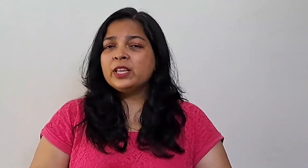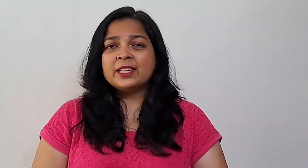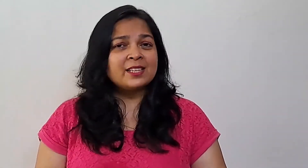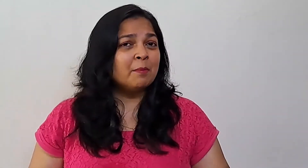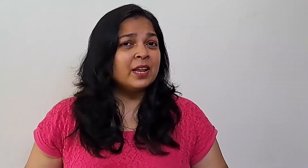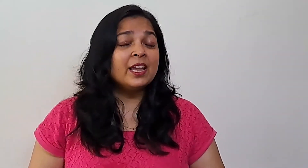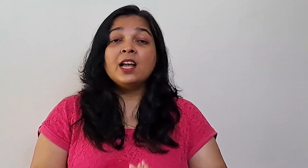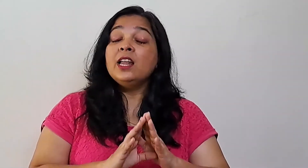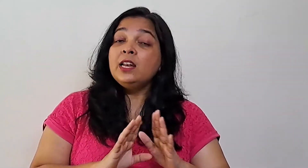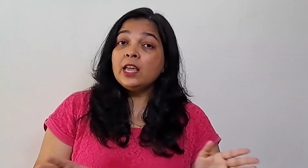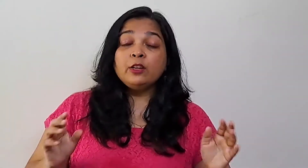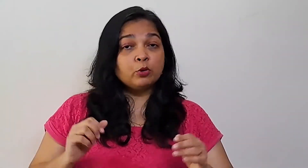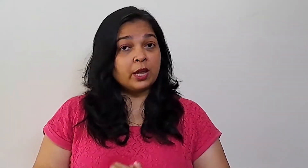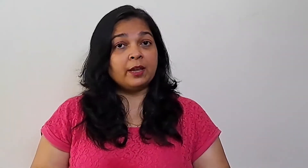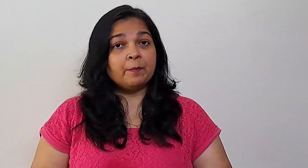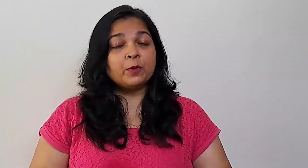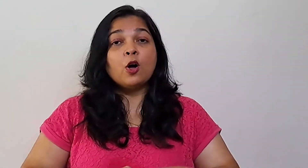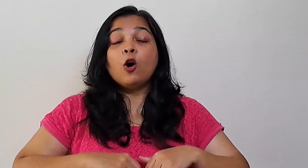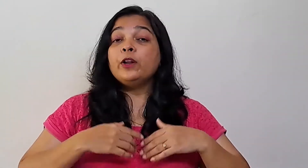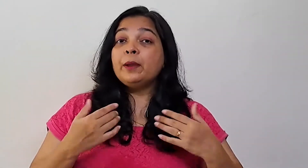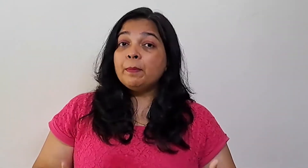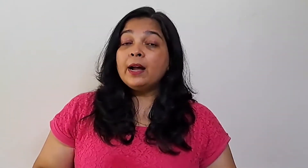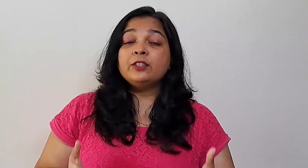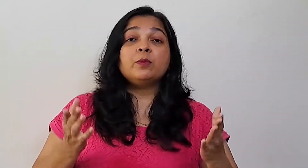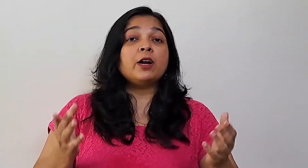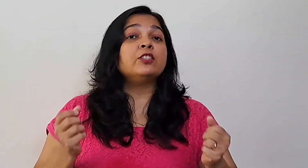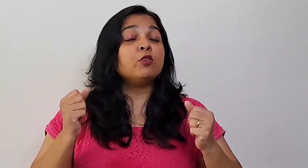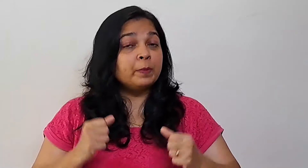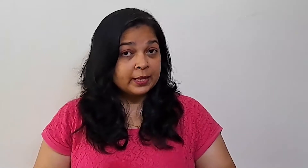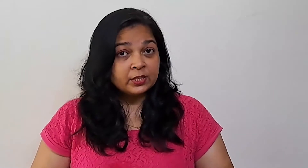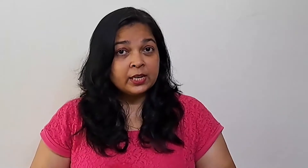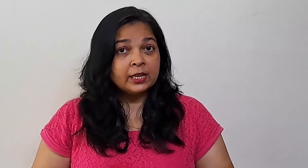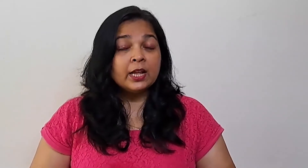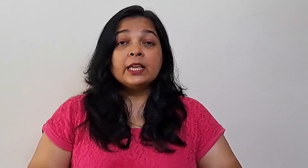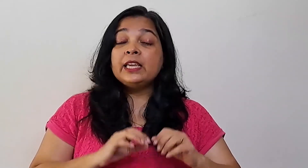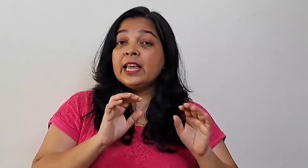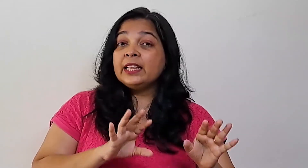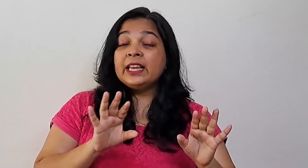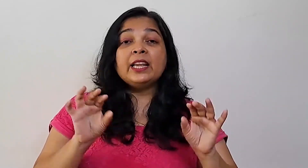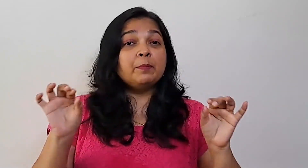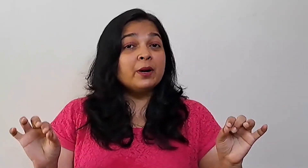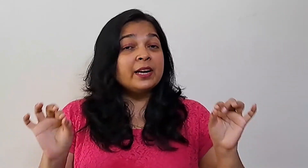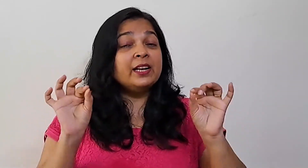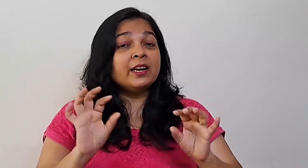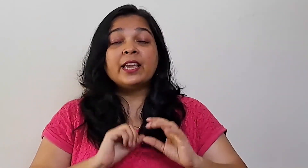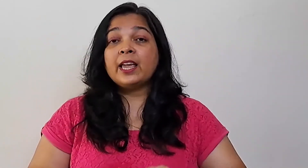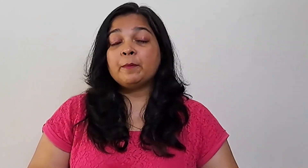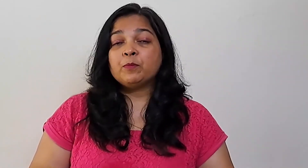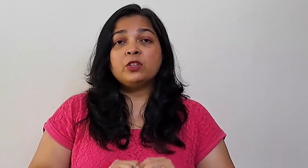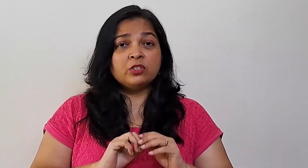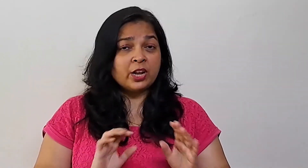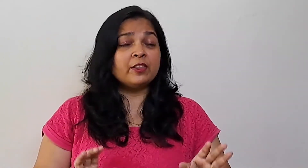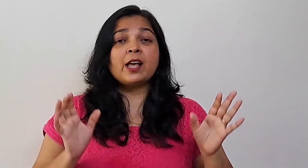ਹੋਰ ਮੂਰਤੀ ਦੇ ਅੱਗੇ ਨਹੀਂ ਕਰੂਗੇ। ਤੇ ਇਹ ਗੱਲ ਜਦੋਂ ਰਾਜਾ ਨੂੰ ਪਤਾ ਲੱਗੀ ਤੇ ਇਹ 3 ਇਬਰਾਨੀ